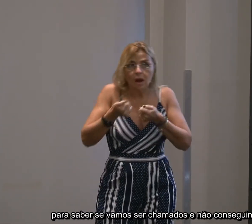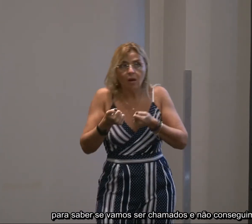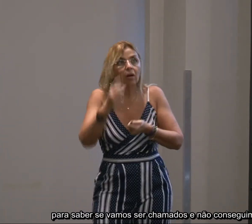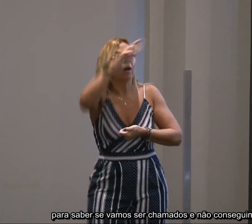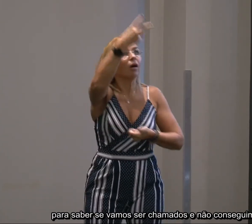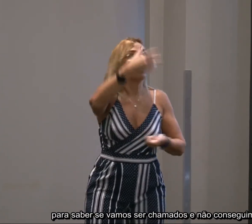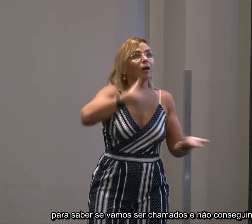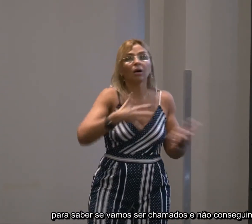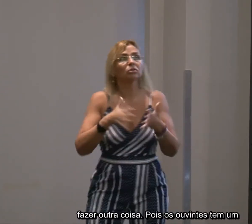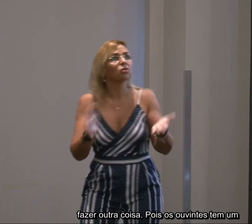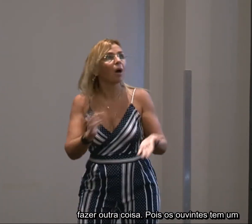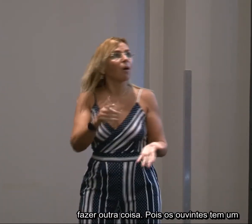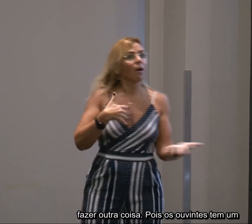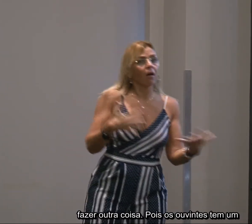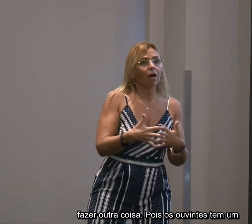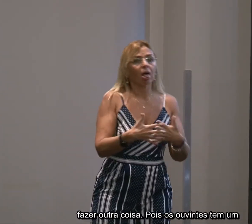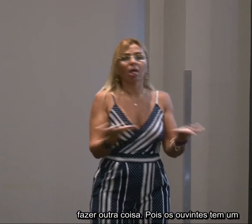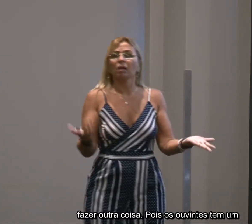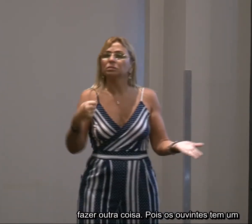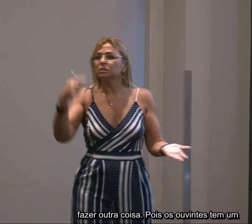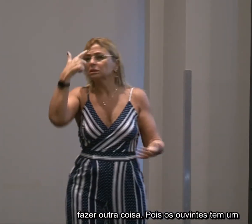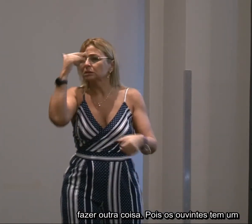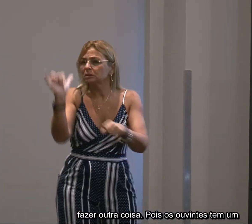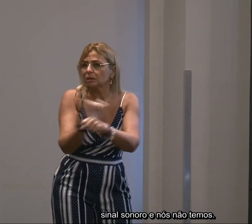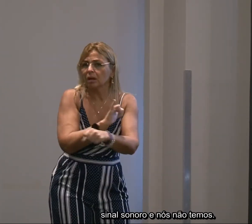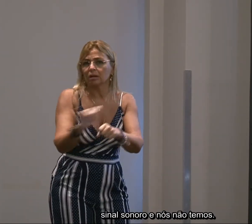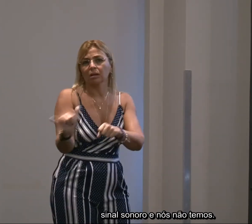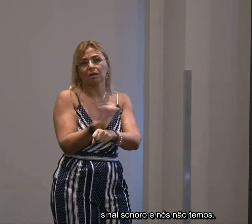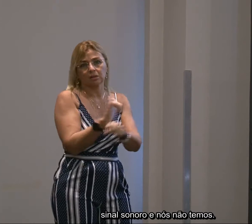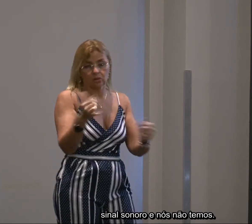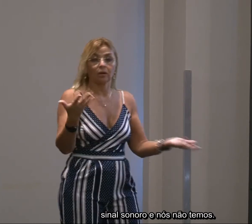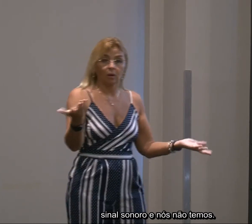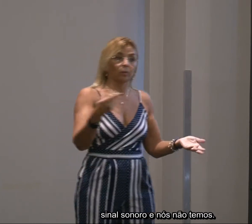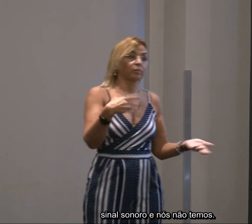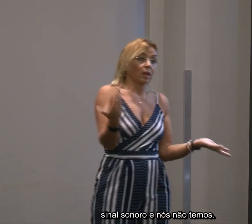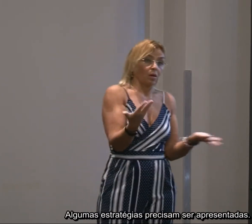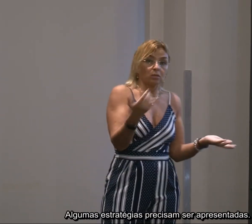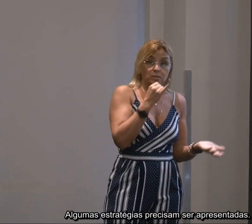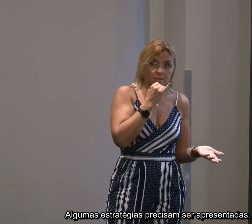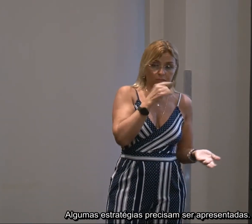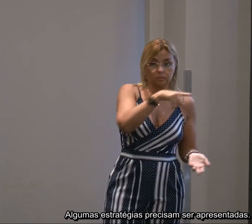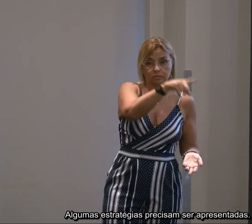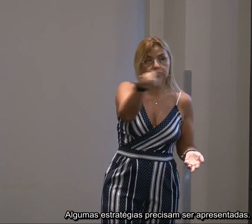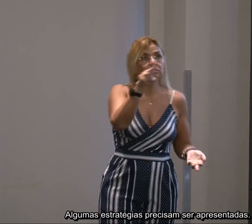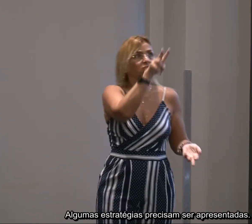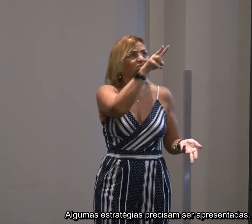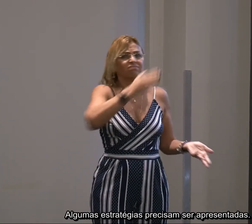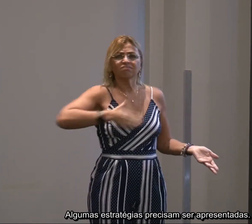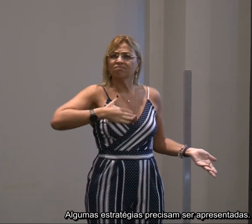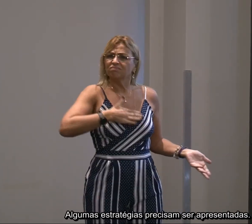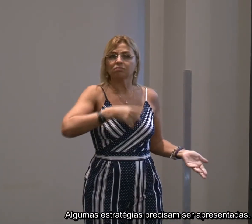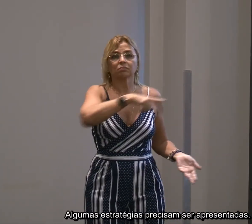chamado e a gente não consegue fazer outra coisa, porque os ouvintes têm um sinal sonoro e a gente não tem. Então, algumas estratégias precisam ser apresentadas,